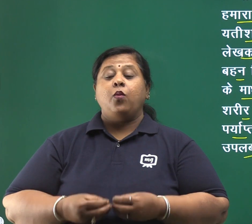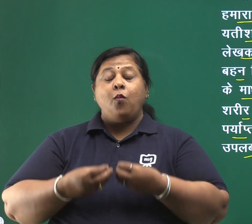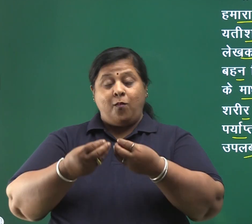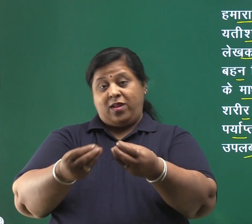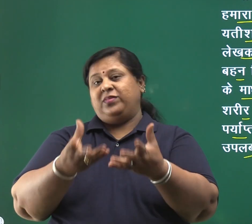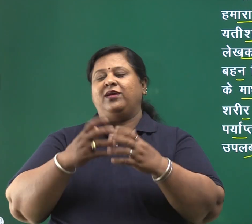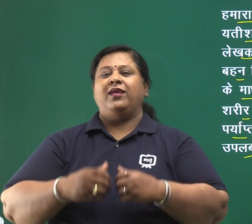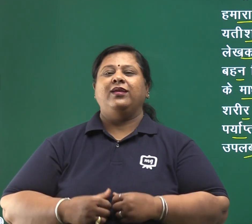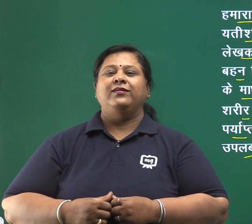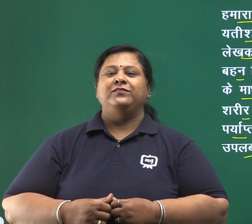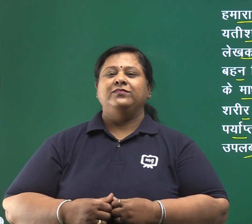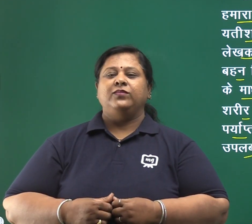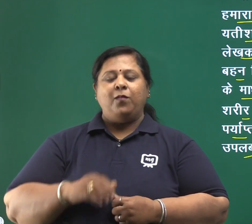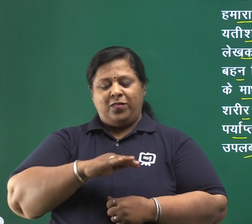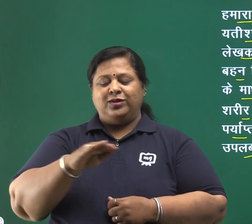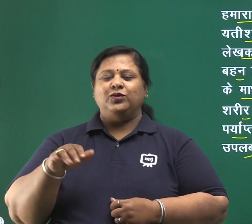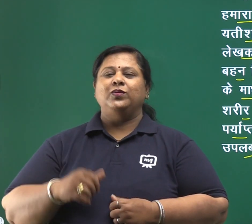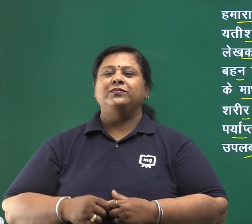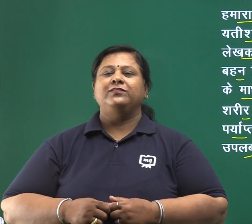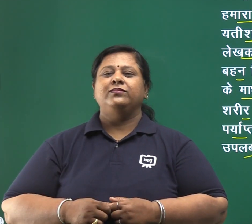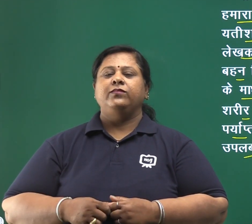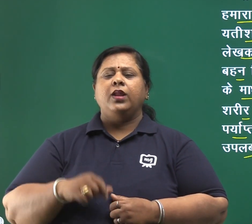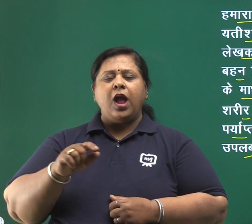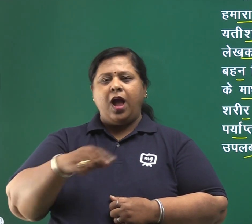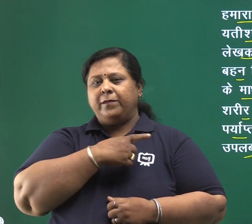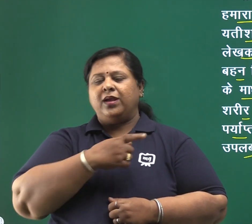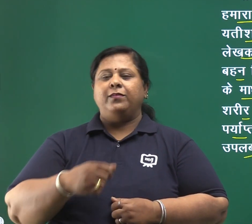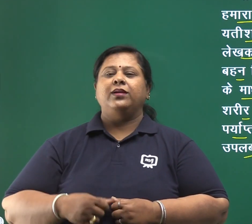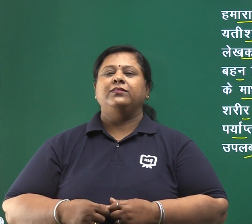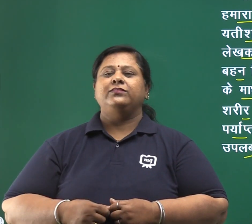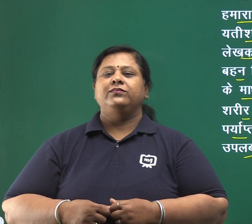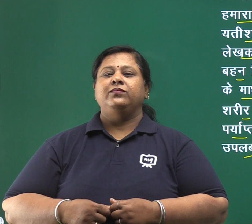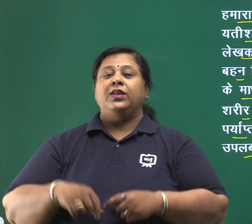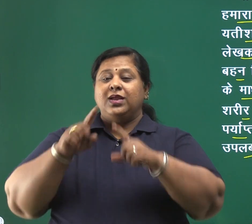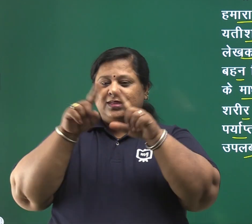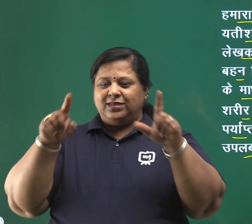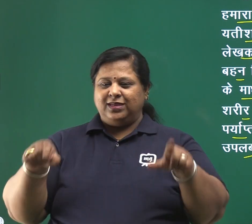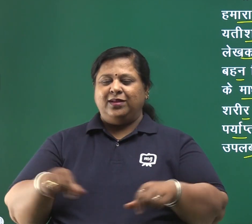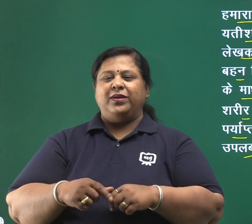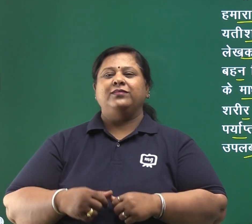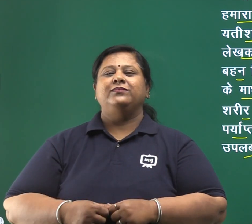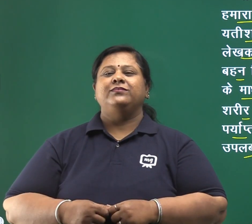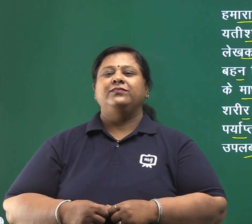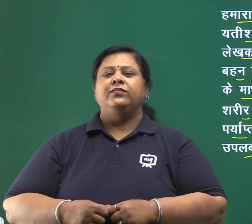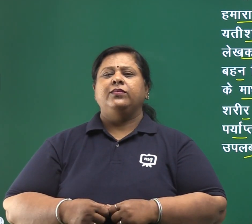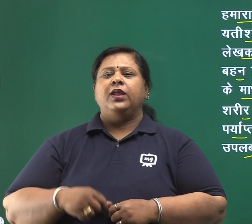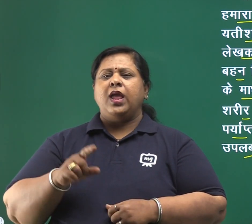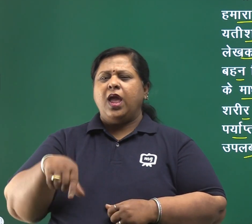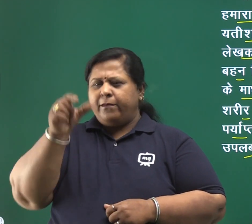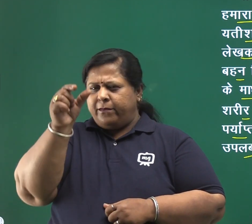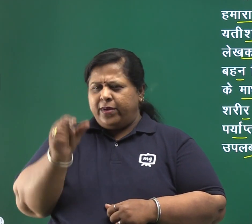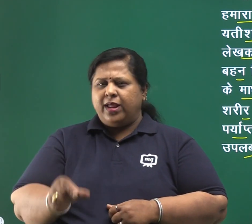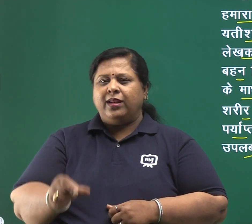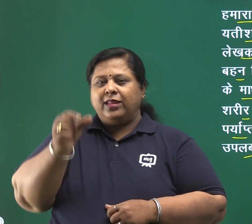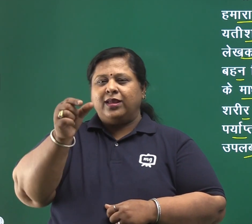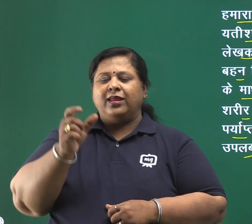उपलब्ध कराई है। बच्चों, आप यहाँ पर इस चित्र में एक परख नली देख रहे